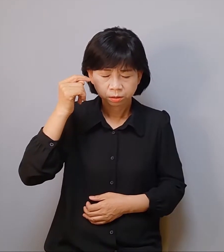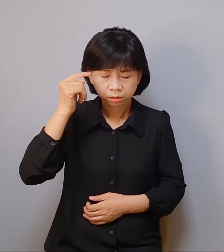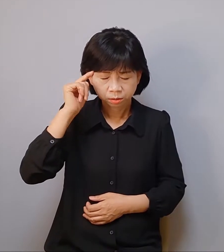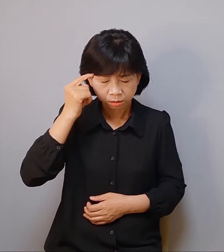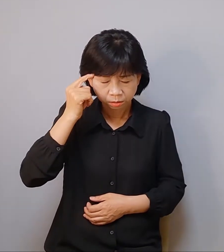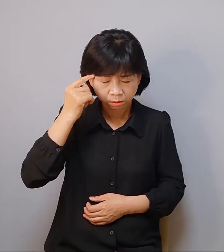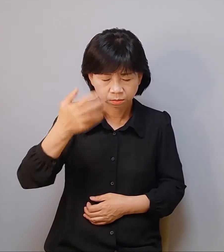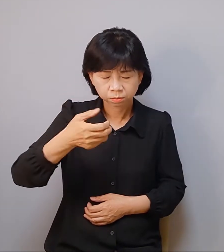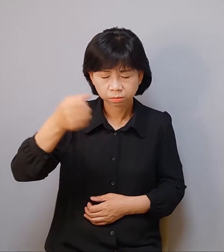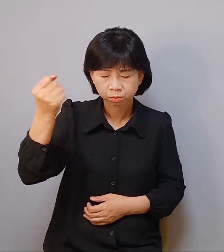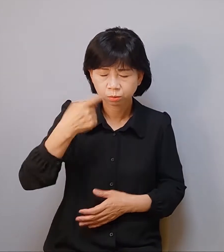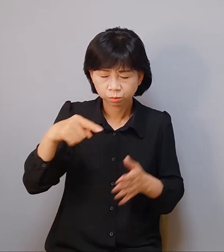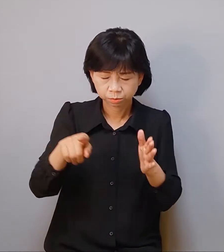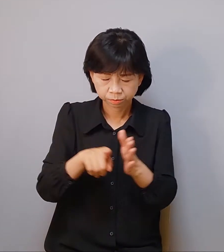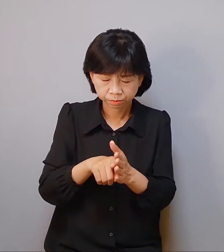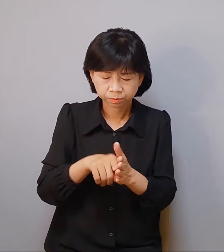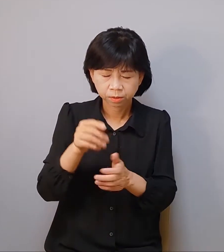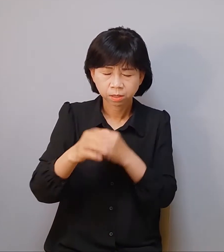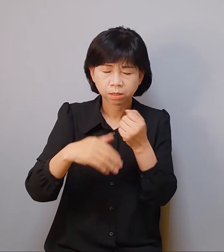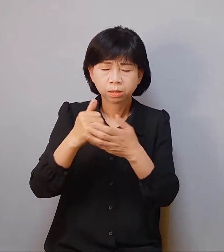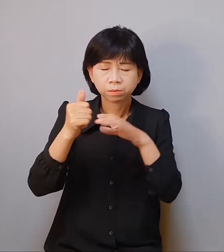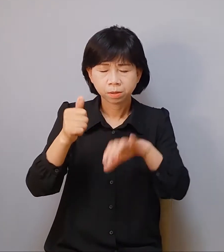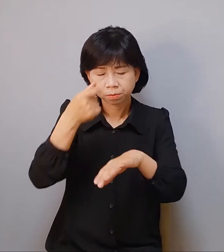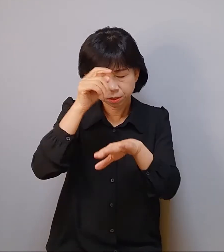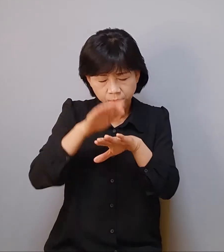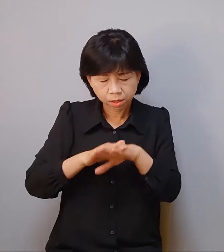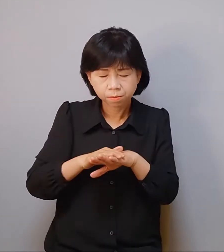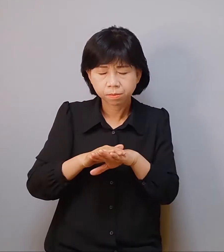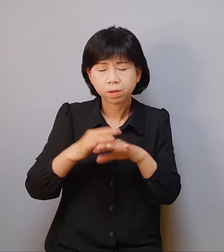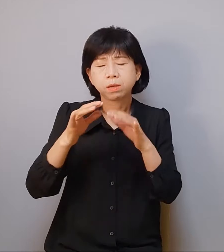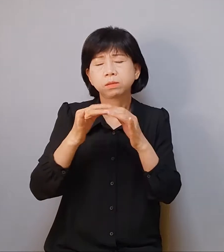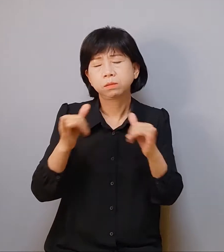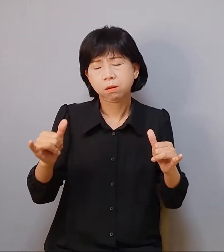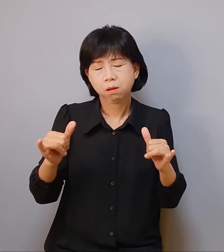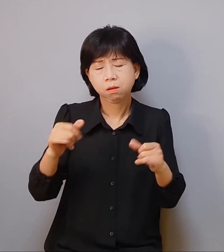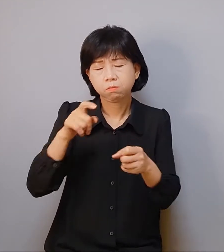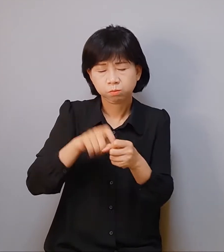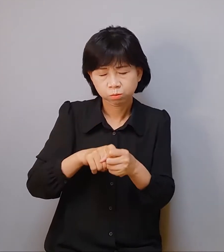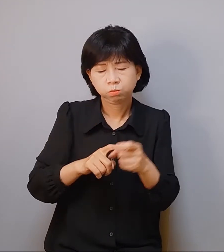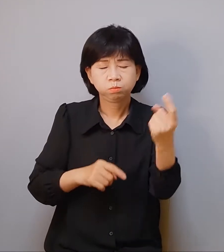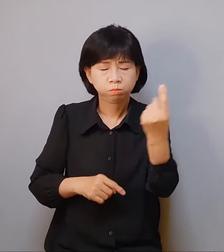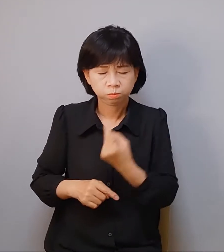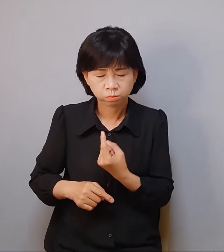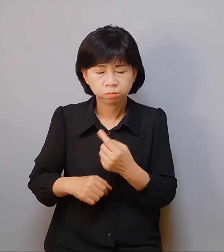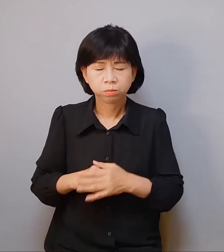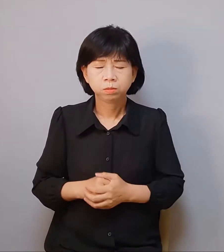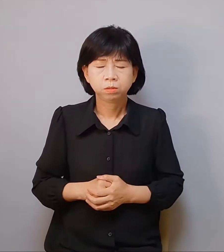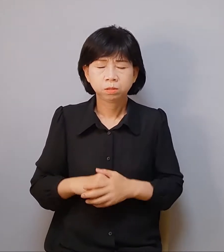믿습니다. 하나님 앞에 예배자로 달려나왔습니다. 오늘 이 시간